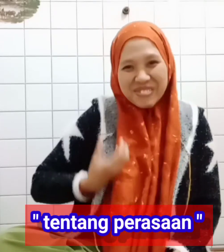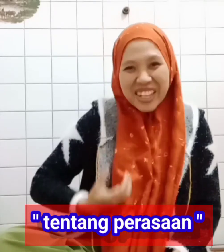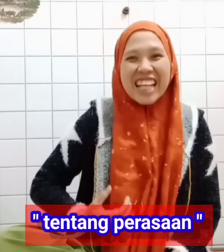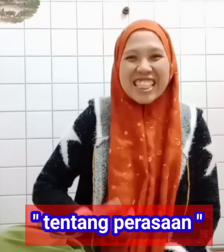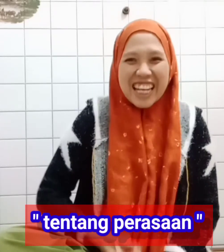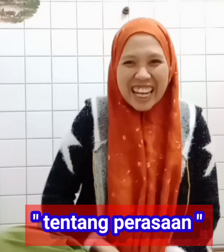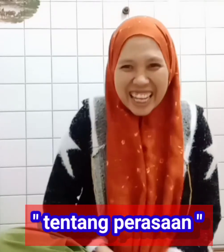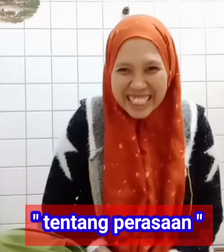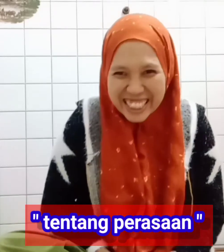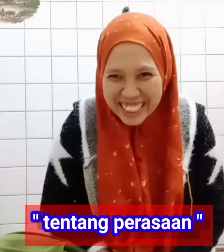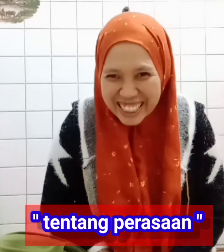perasaan.